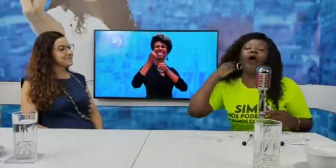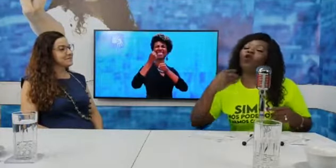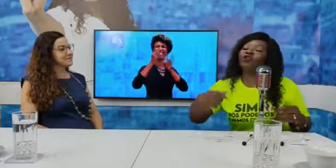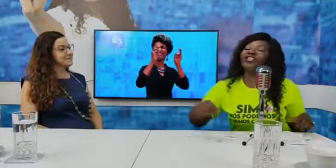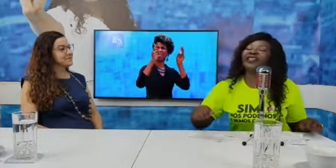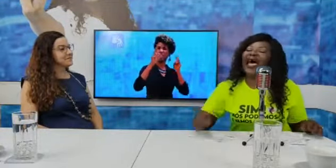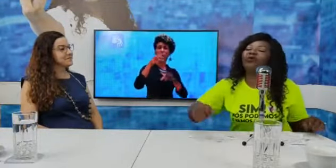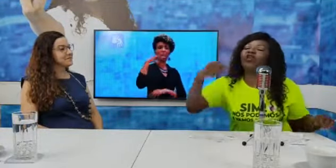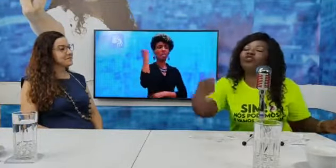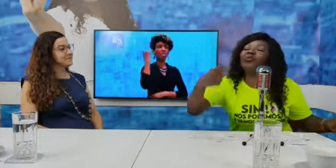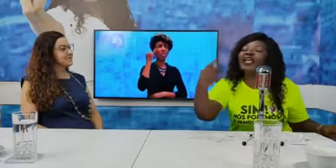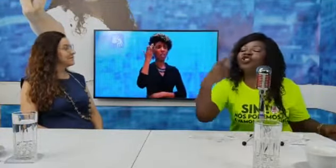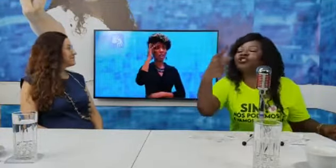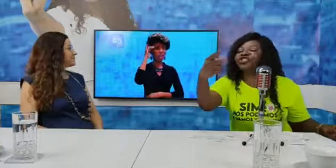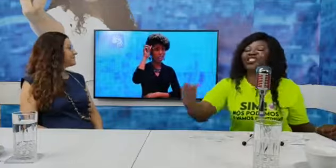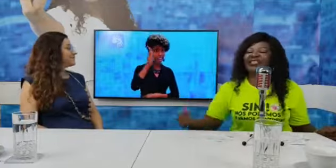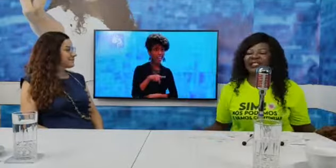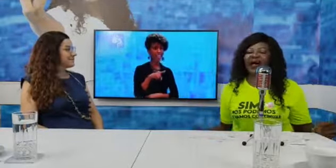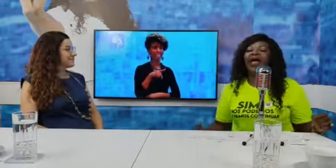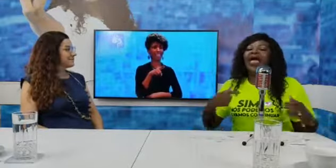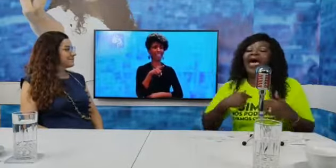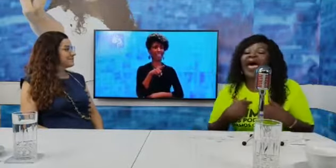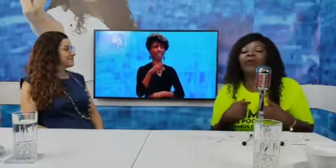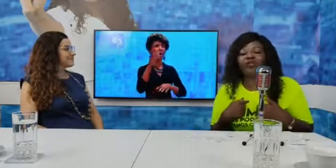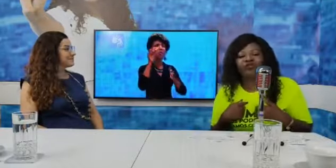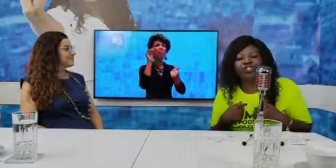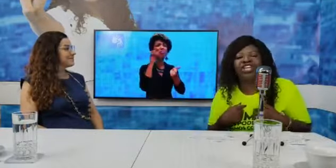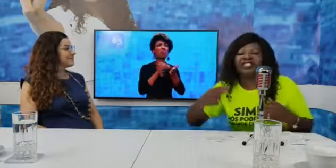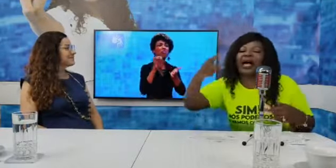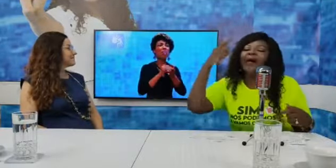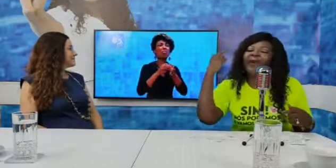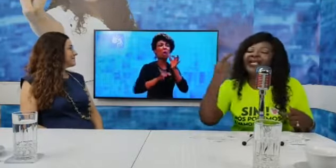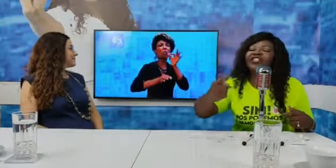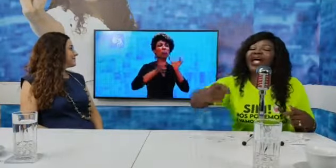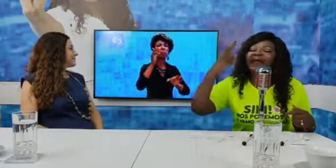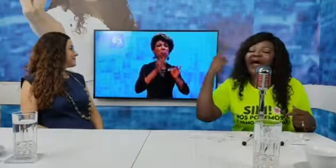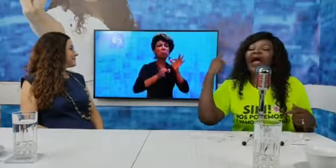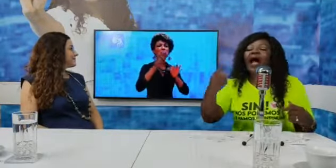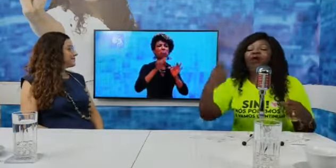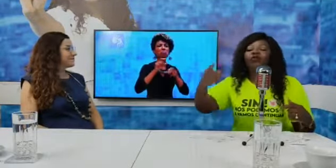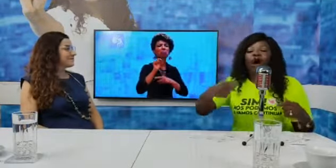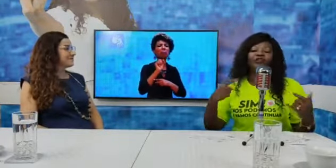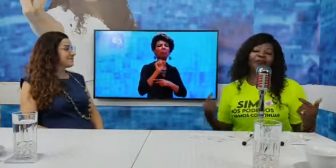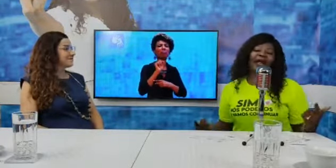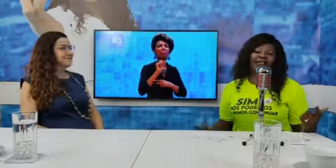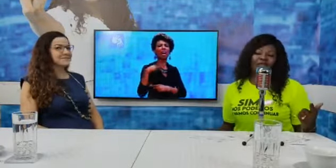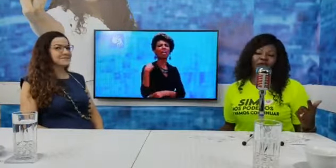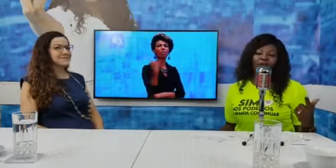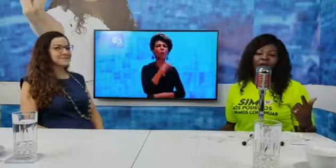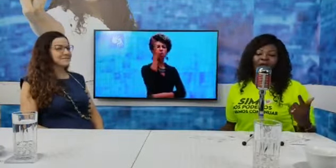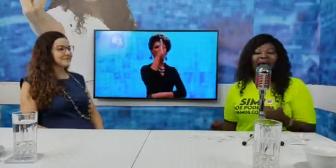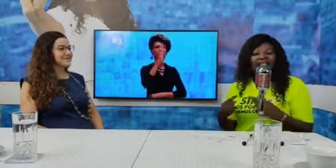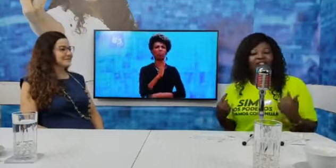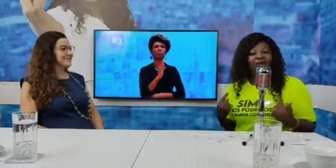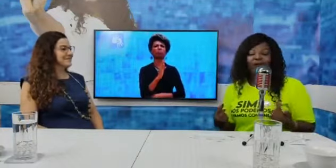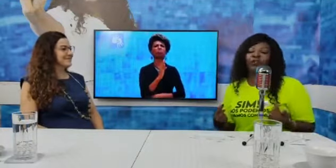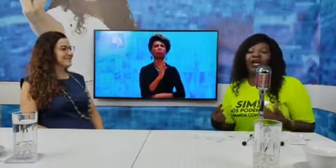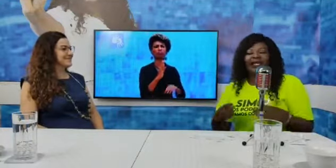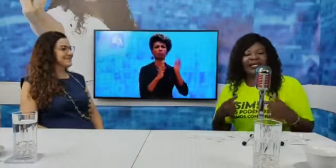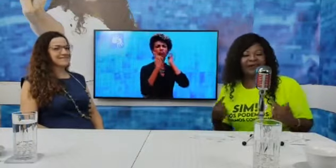porque eu considero isso uma injustiça. É uma injustiça prestada ao nosso Brasil.